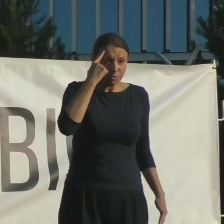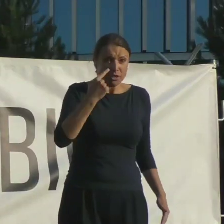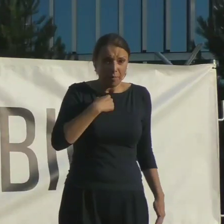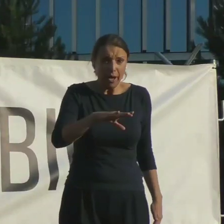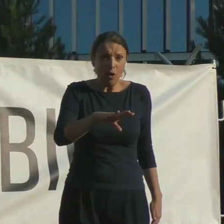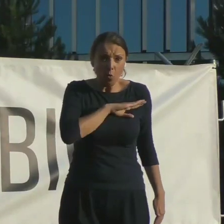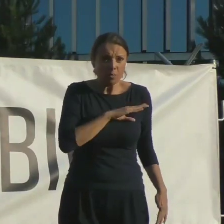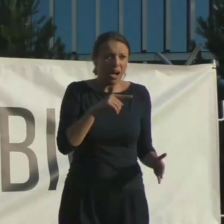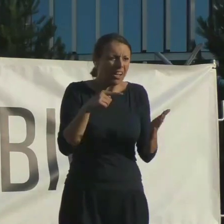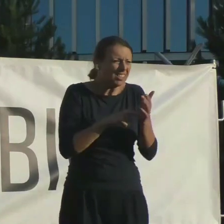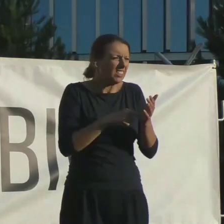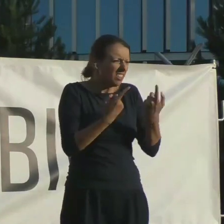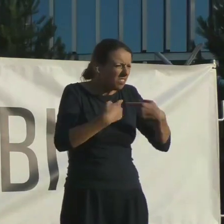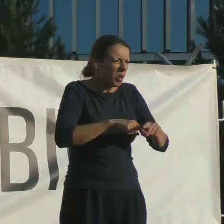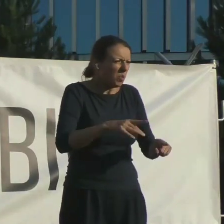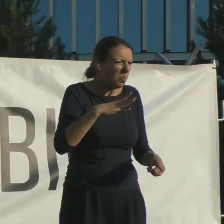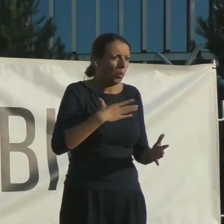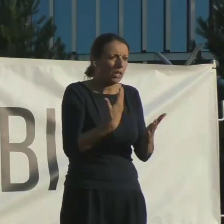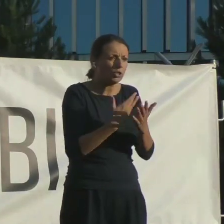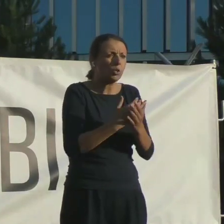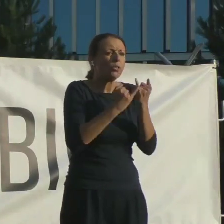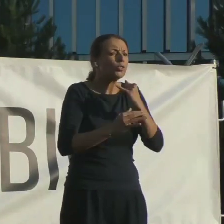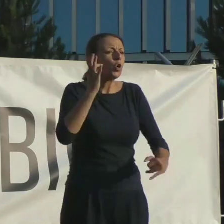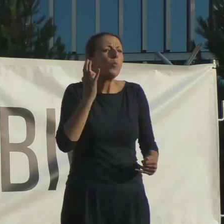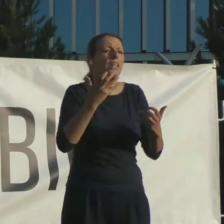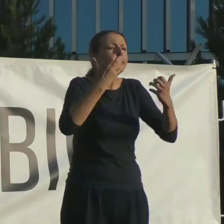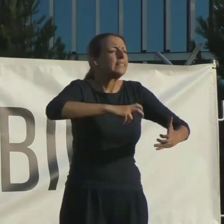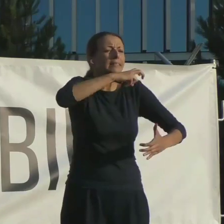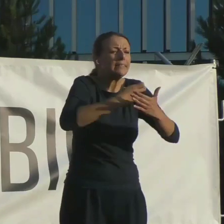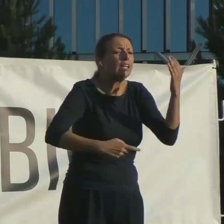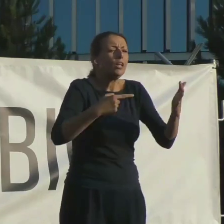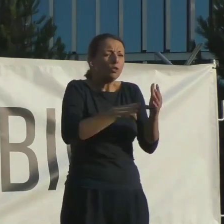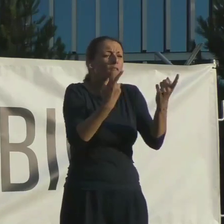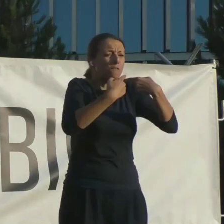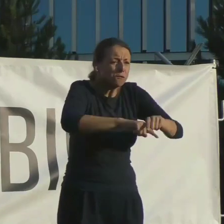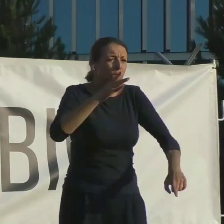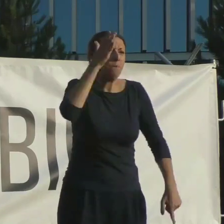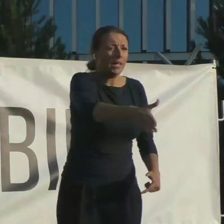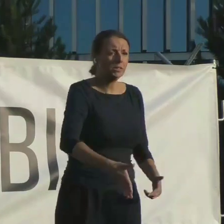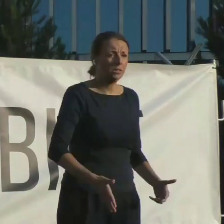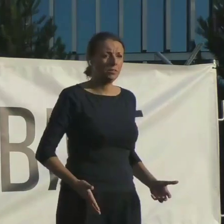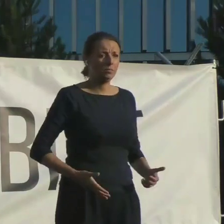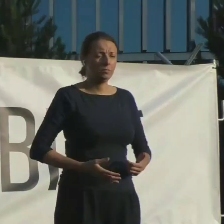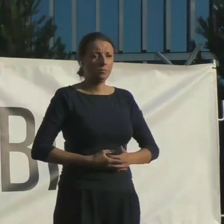to zrobiłam. Bo gdy kobieta chce usunąć ciążę, to ją usunie!